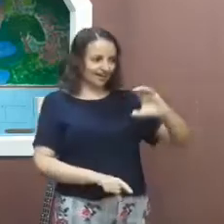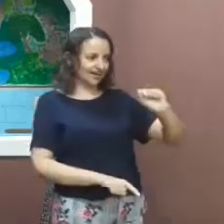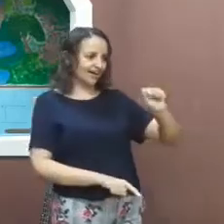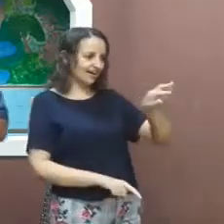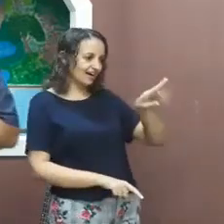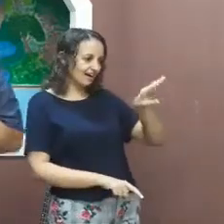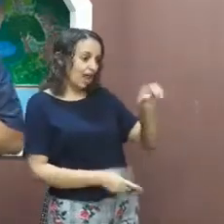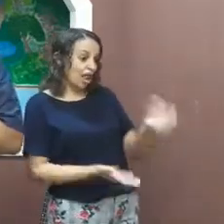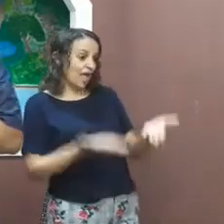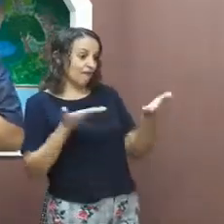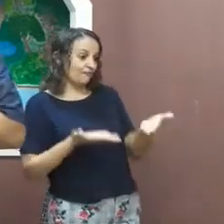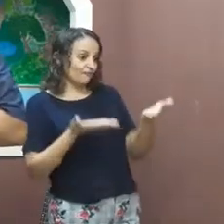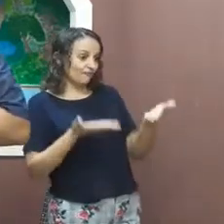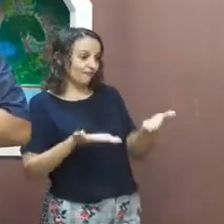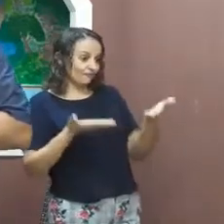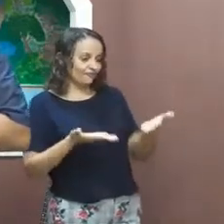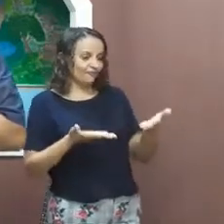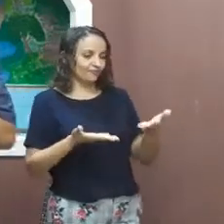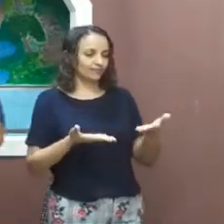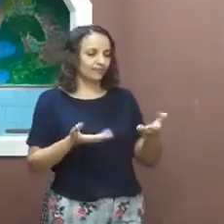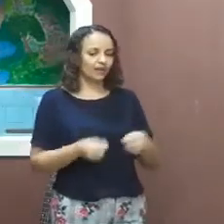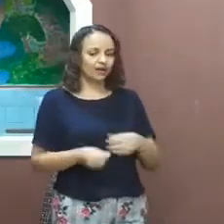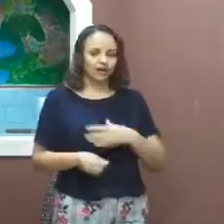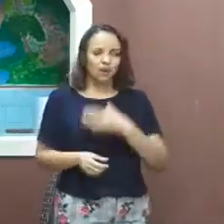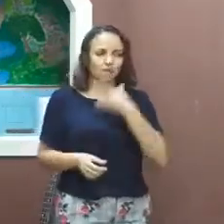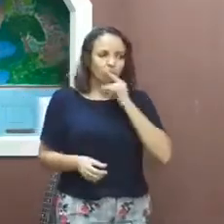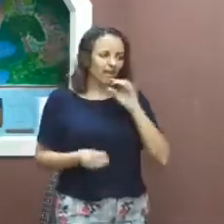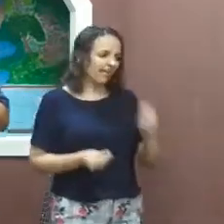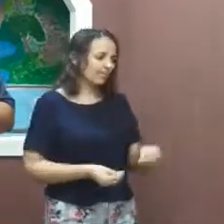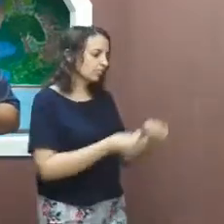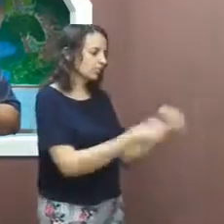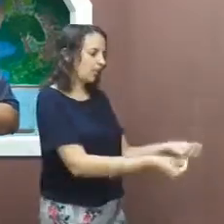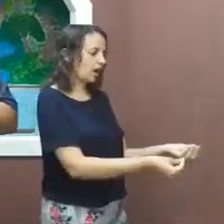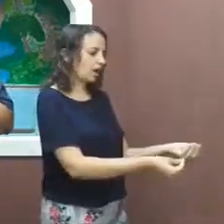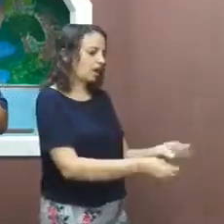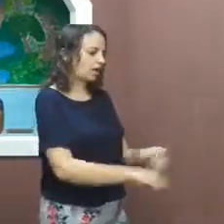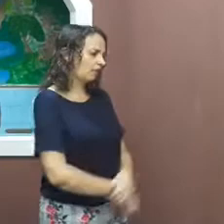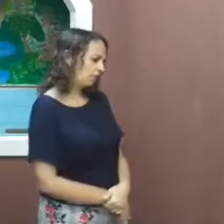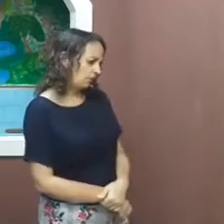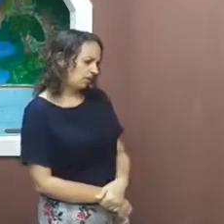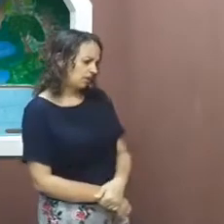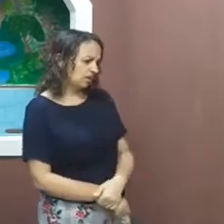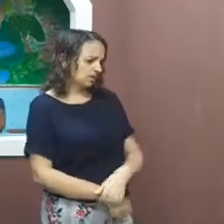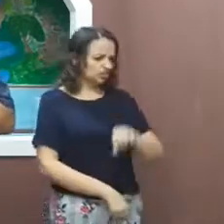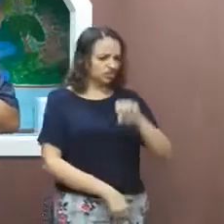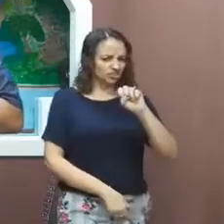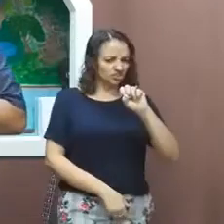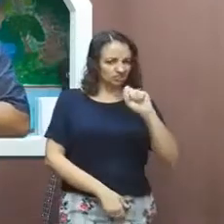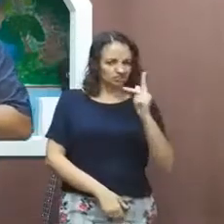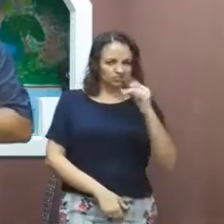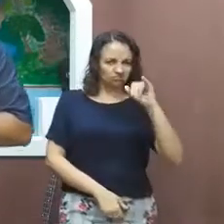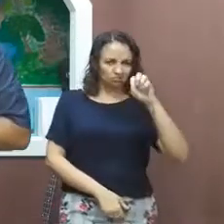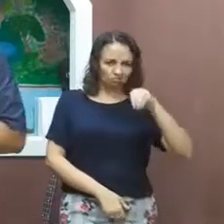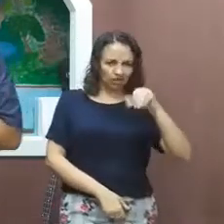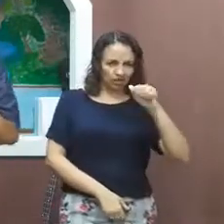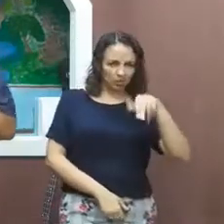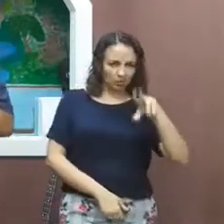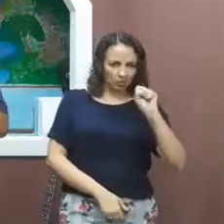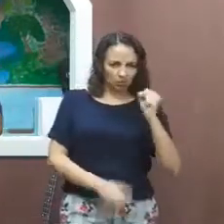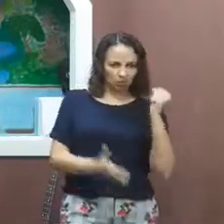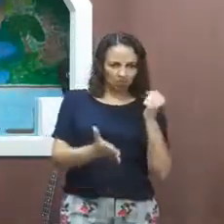Você entrega para ele. É, pai, mas o Shimano aqui é linha de entrada, não é o top.